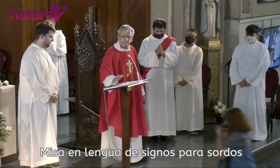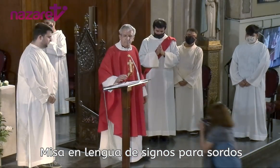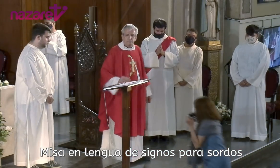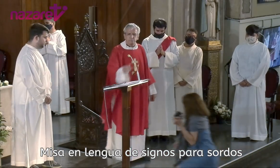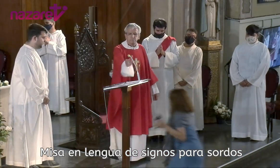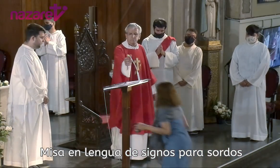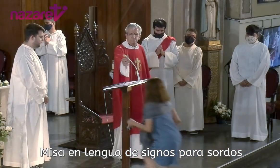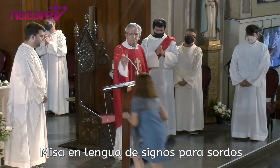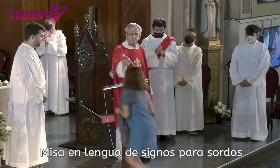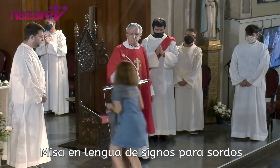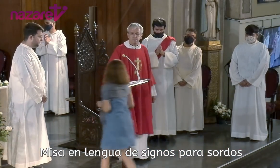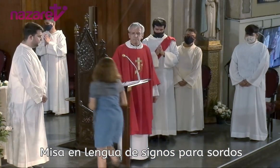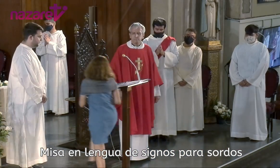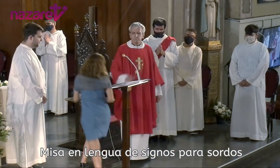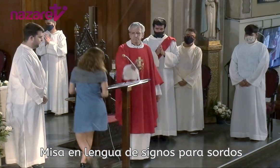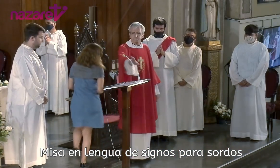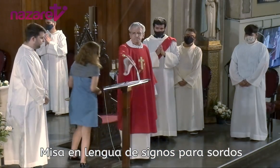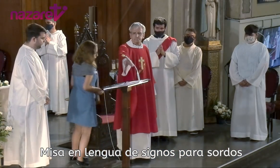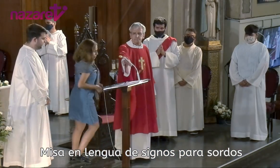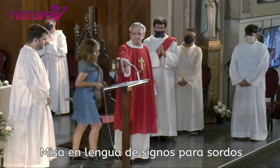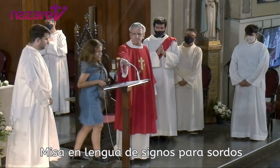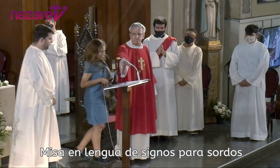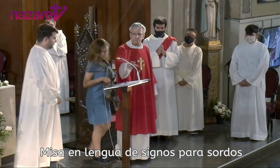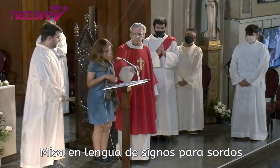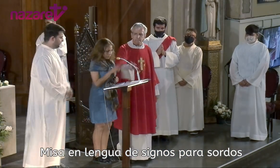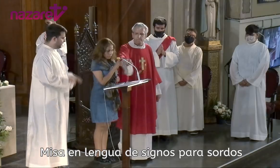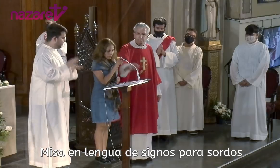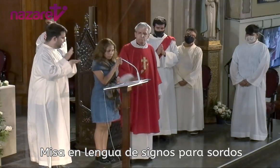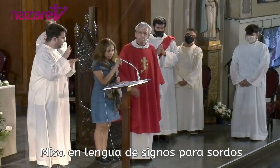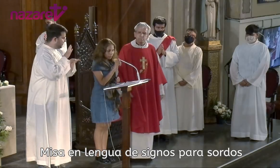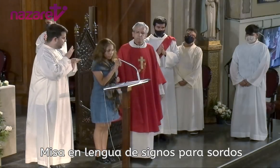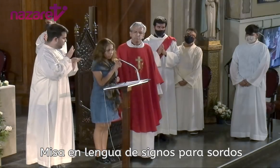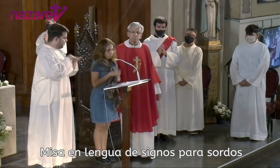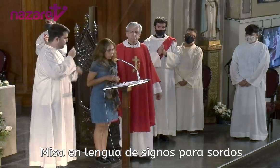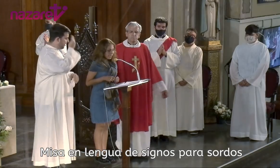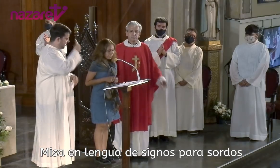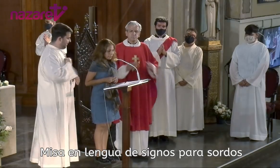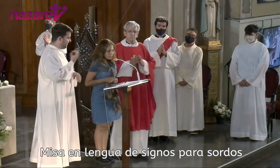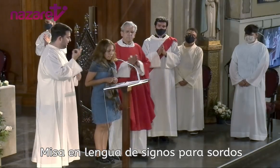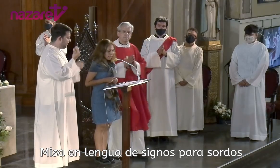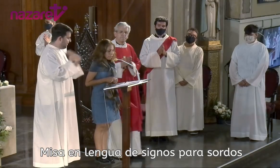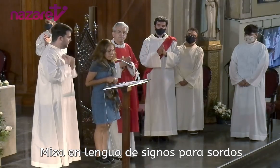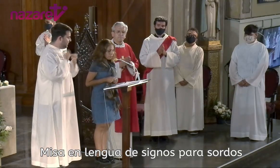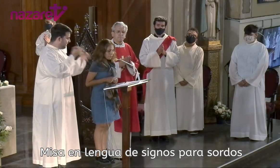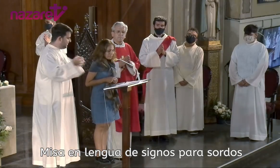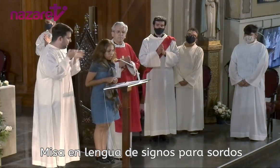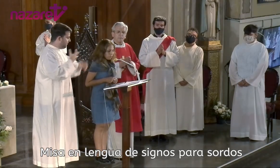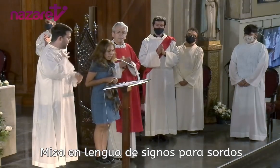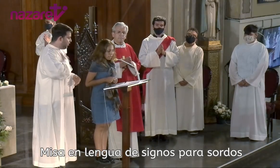Por por la Iglesia, que viva siempre el